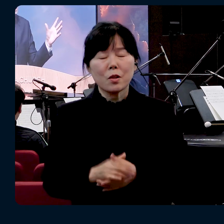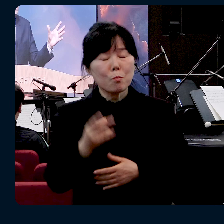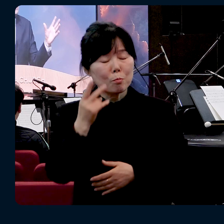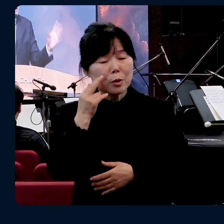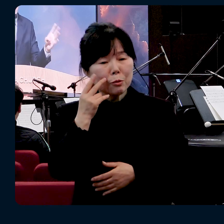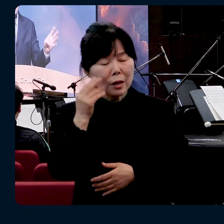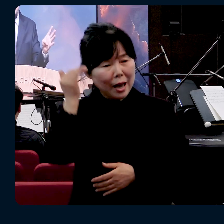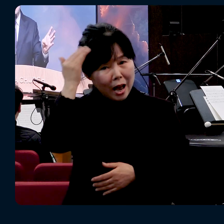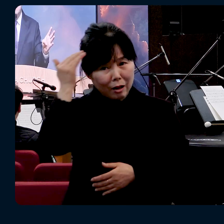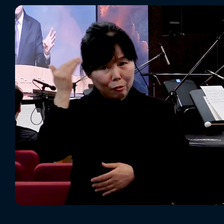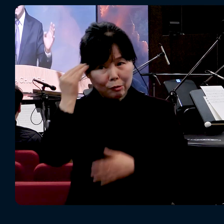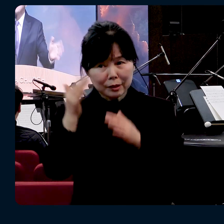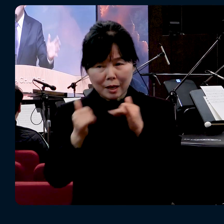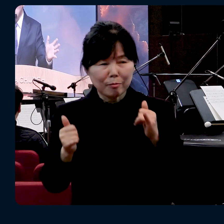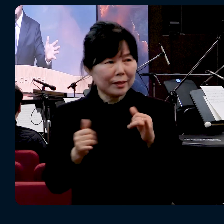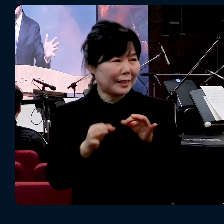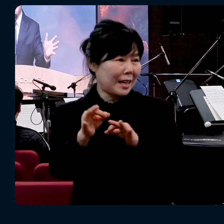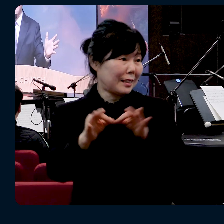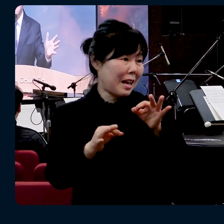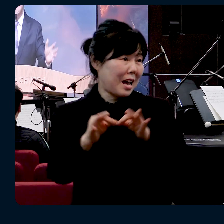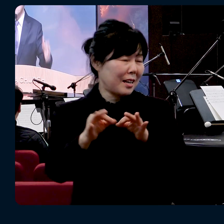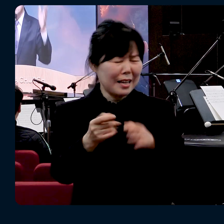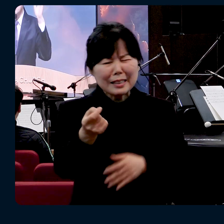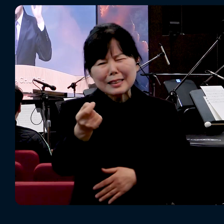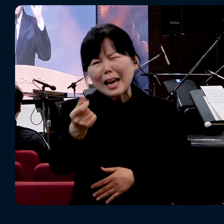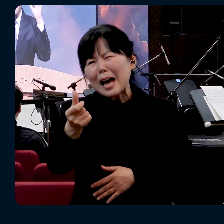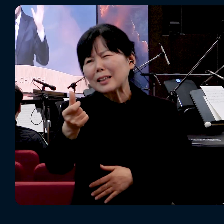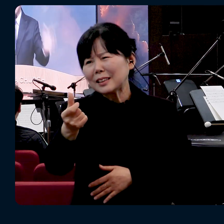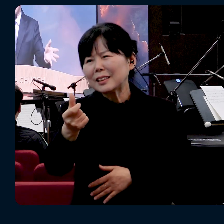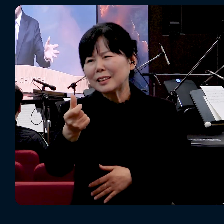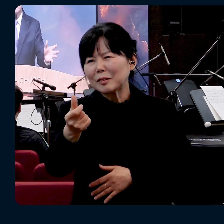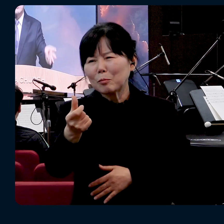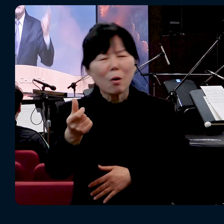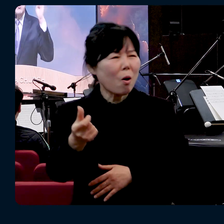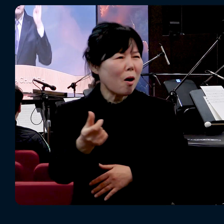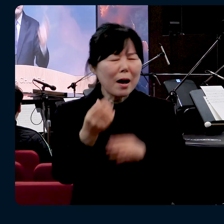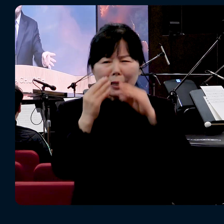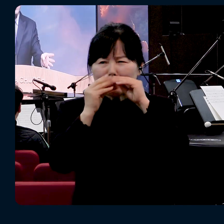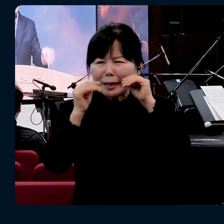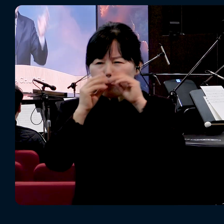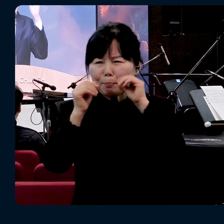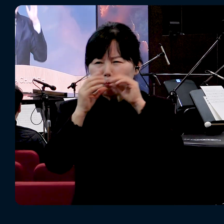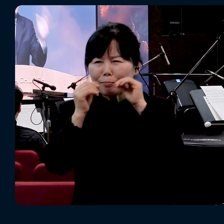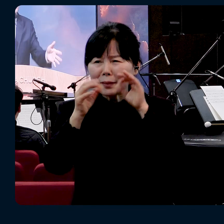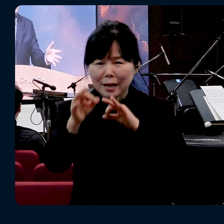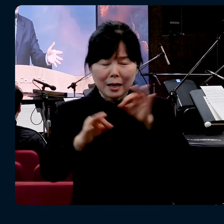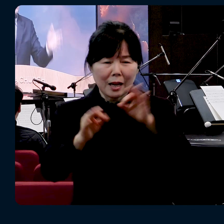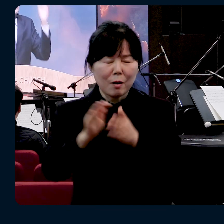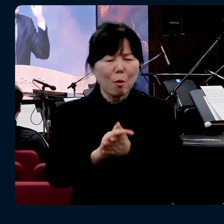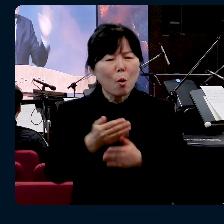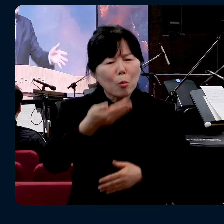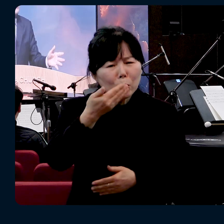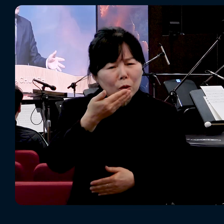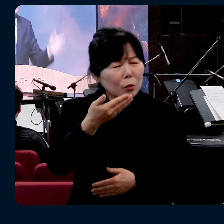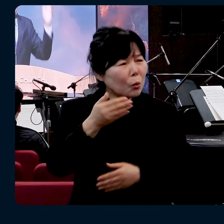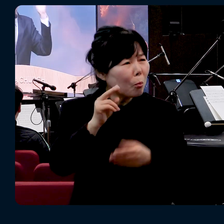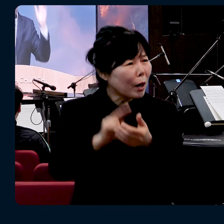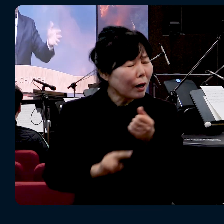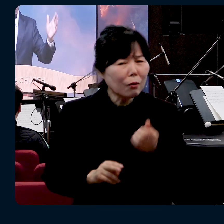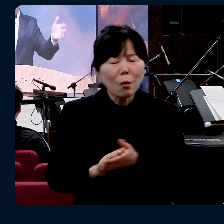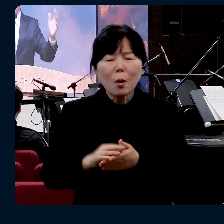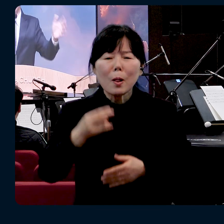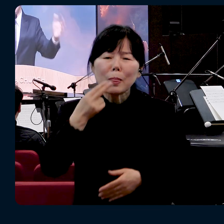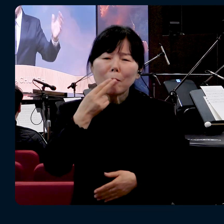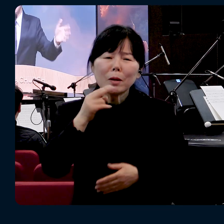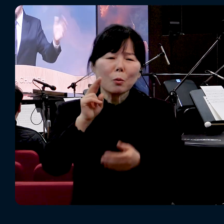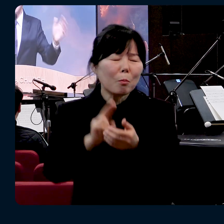뭐냐면 미국의 한인들이 많이 하는 작은 가게입니다. 그래서 뭐 여러 가지 잡화도 팔고 주류도 팔고 음료도 팔고